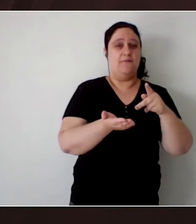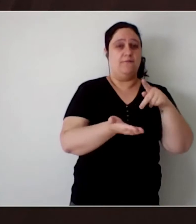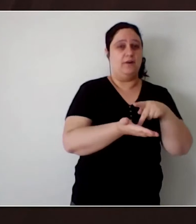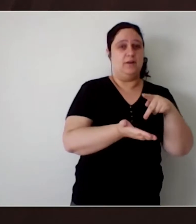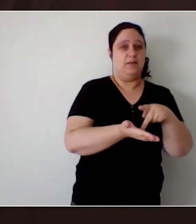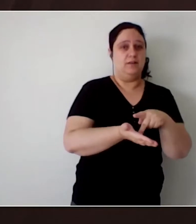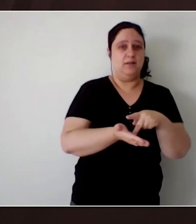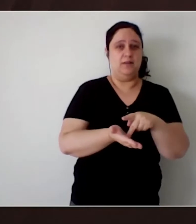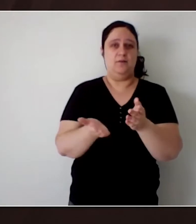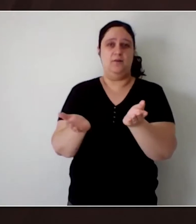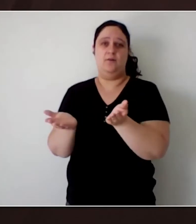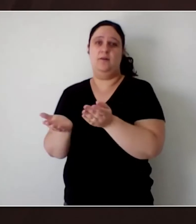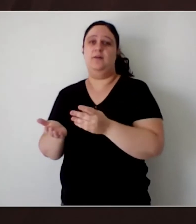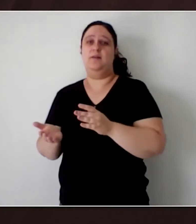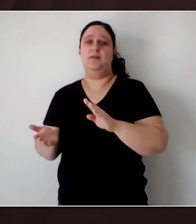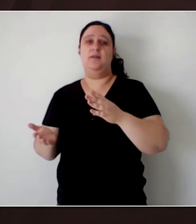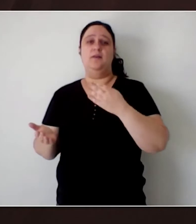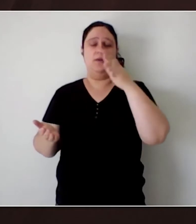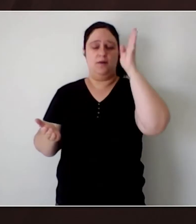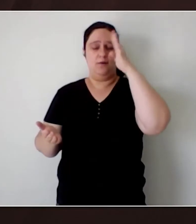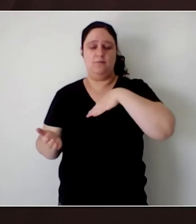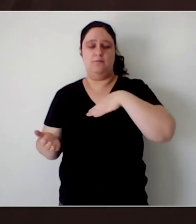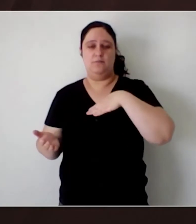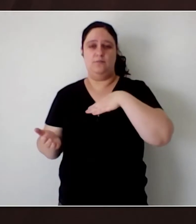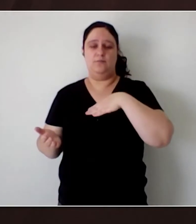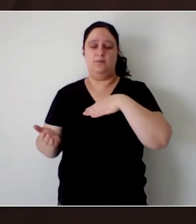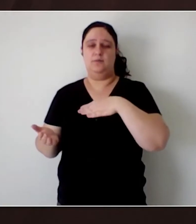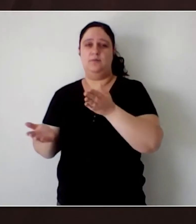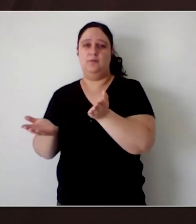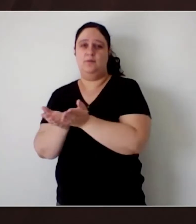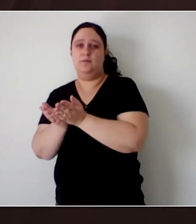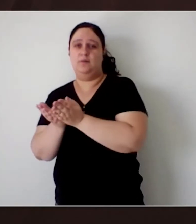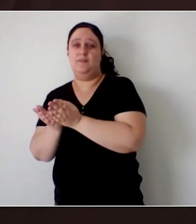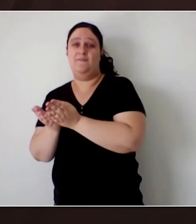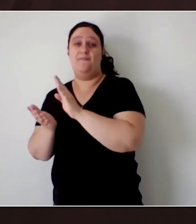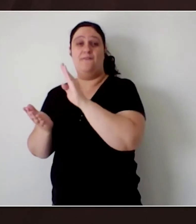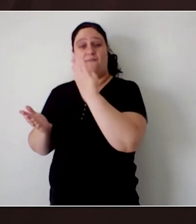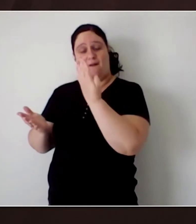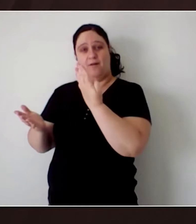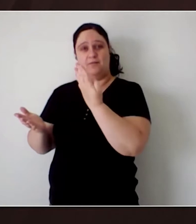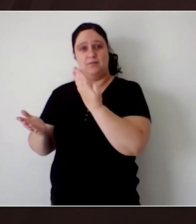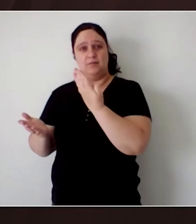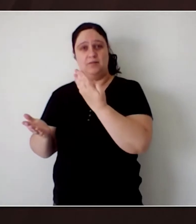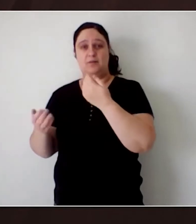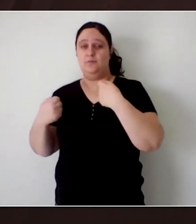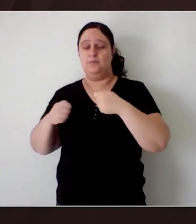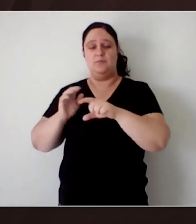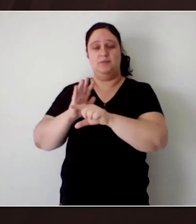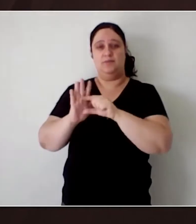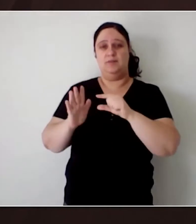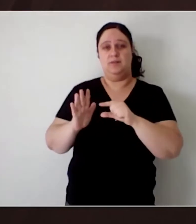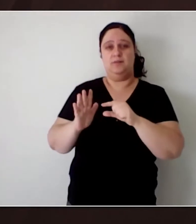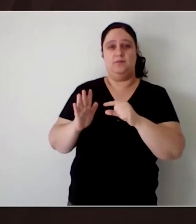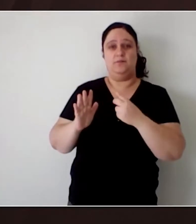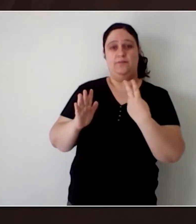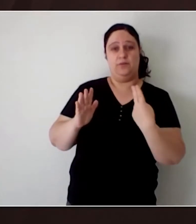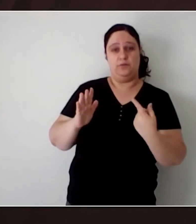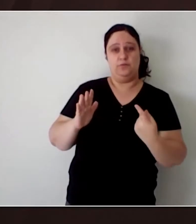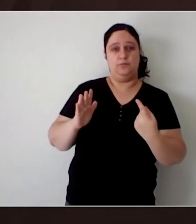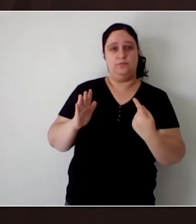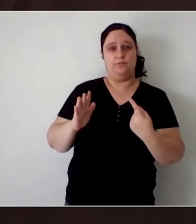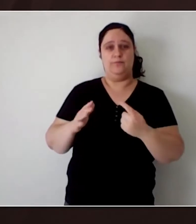21. Versículo 21 diz assim: assim, pois, se alguém a si mesmo se purificar destes